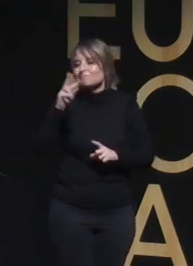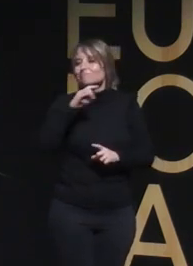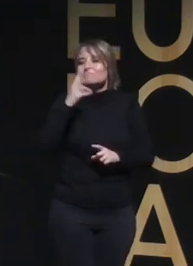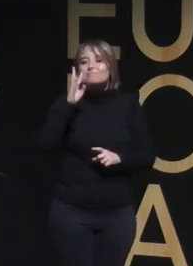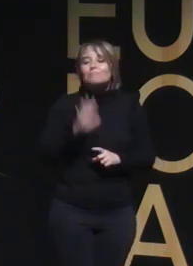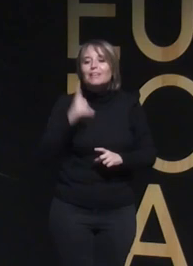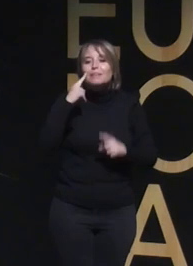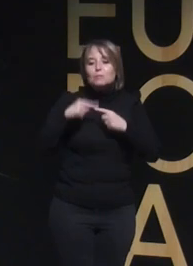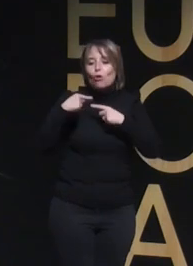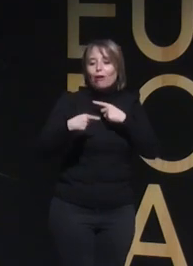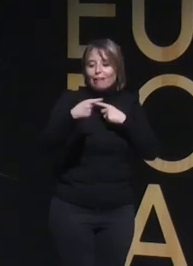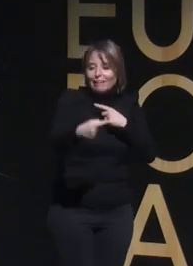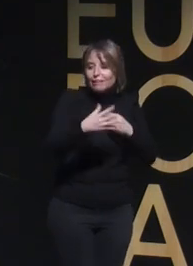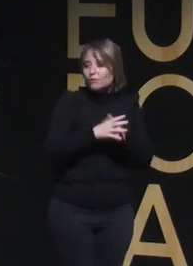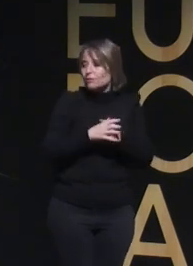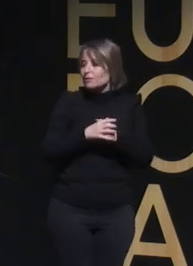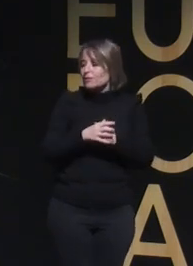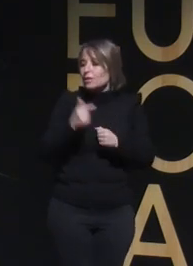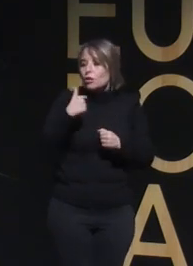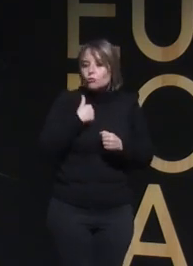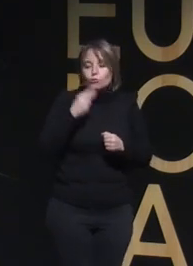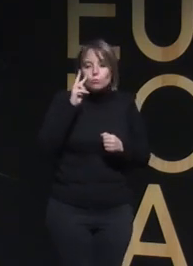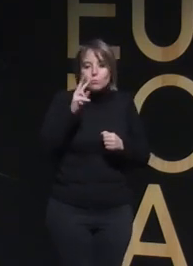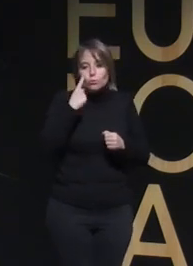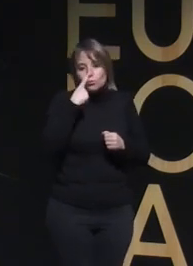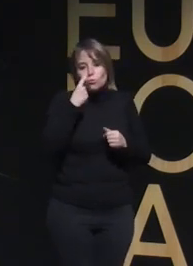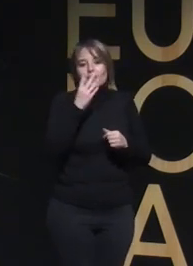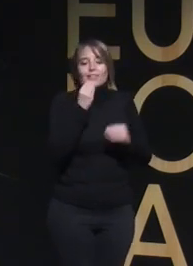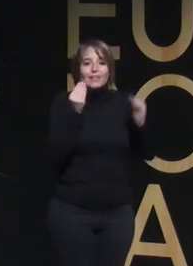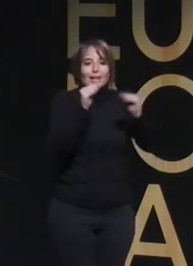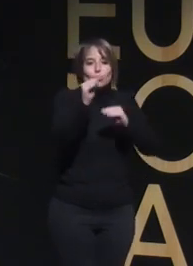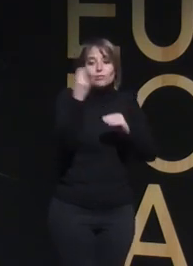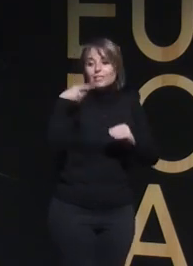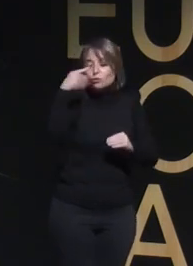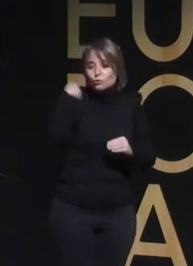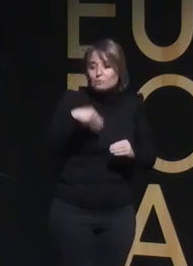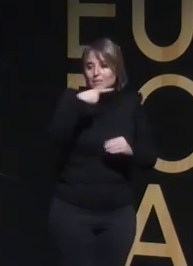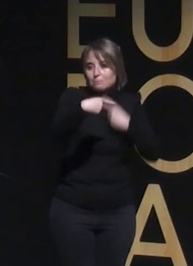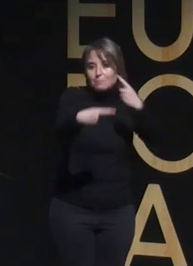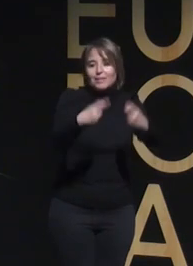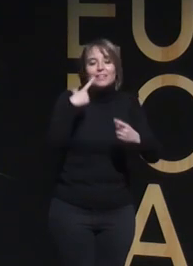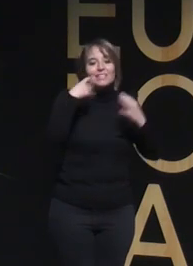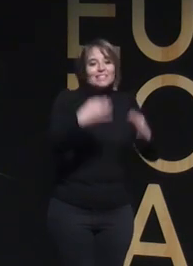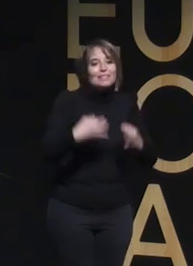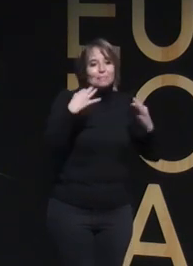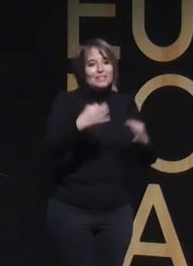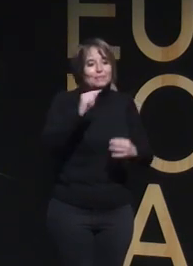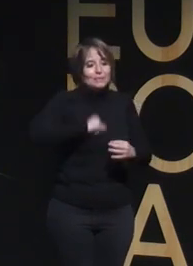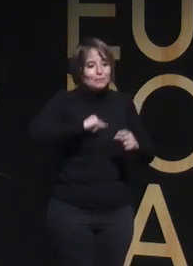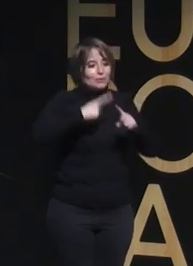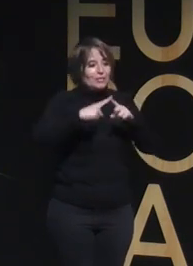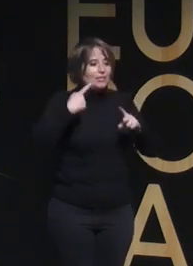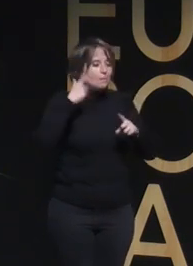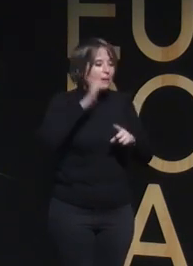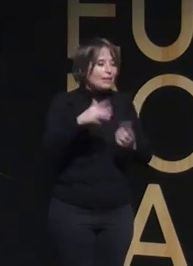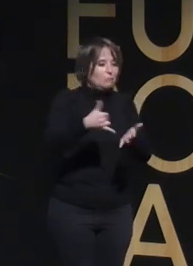nuevas generaciones? Y le digo, yo es que cada año tengo un año más y ellos tienen la misma. Entonces siempre los voy viendo diferentes y cada vez más inmaduros, ¿no?